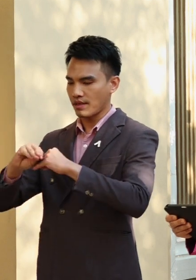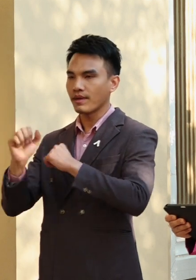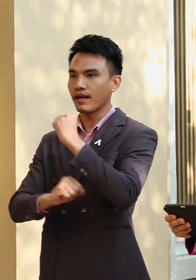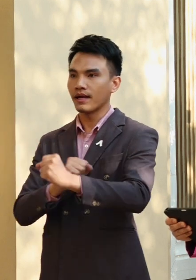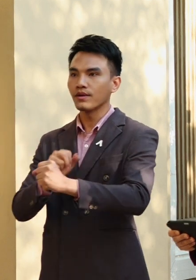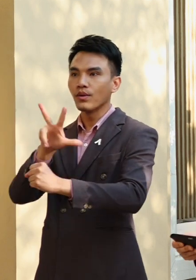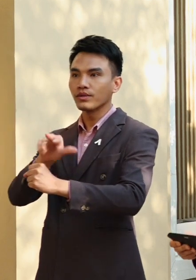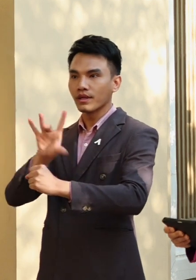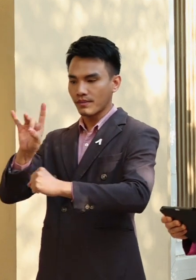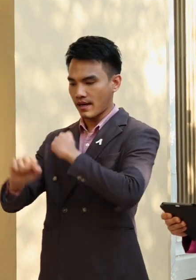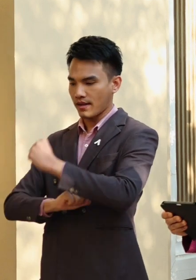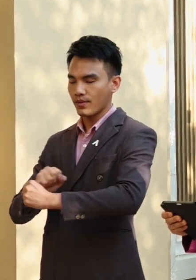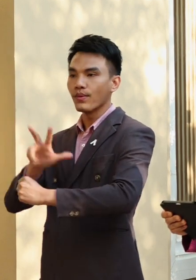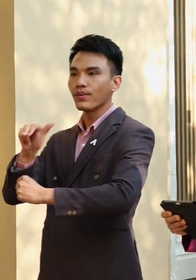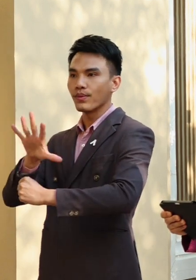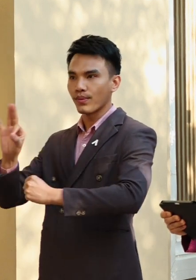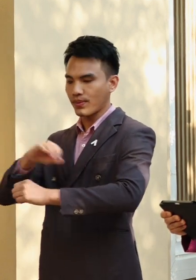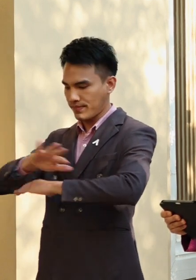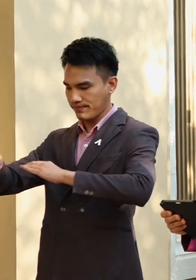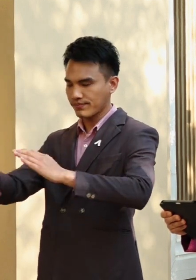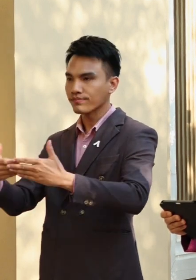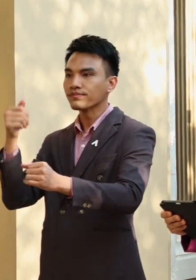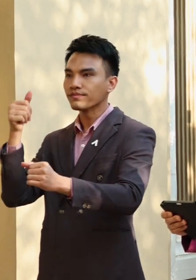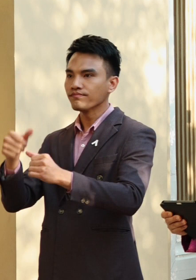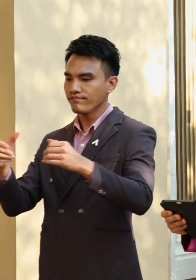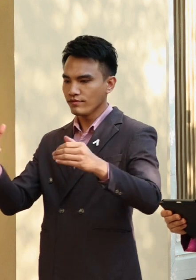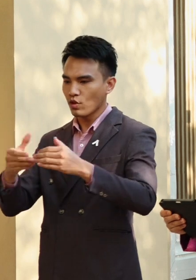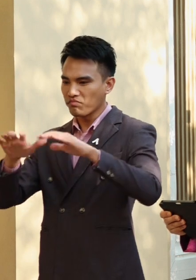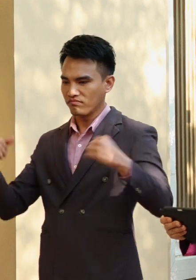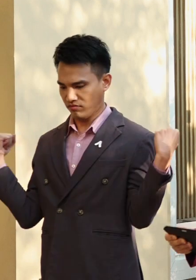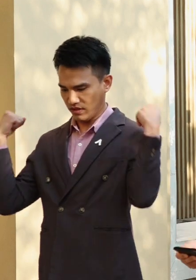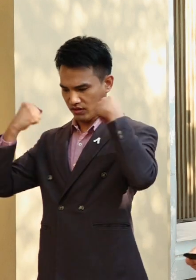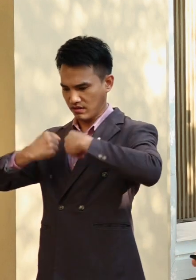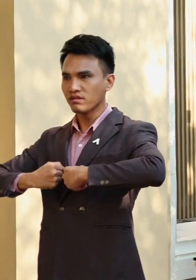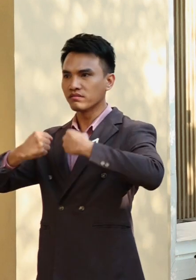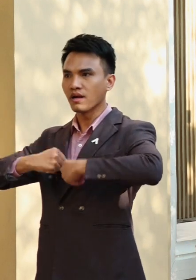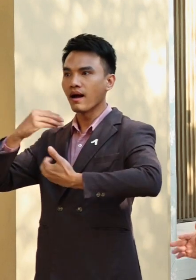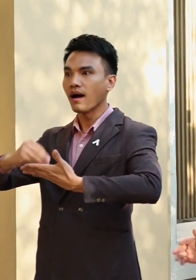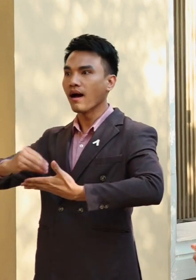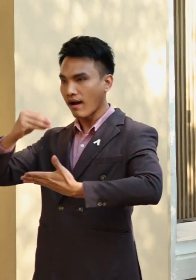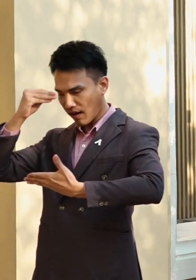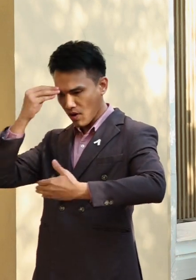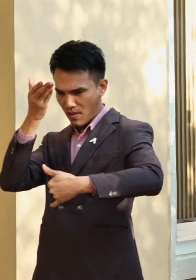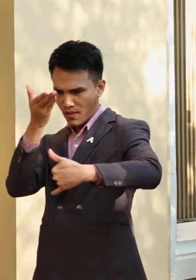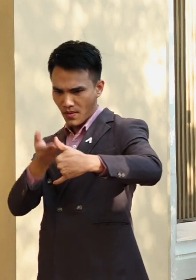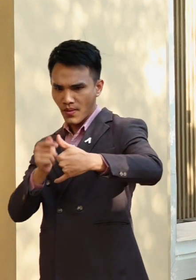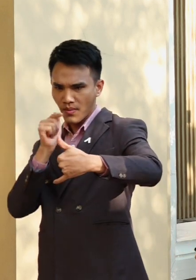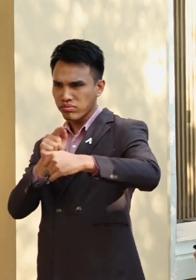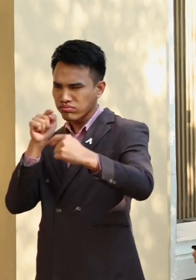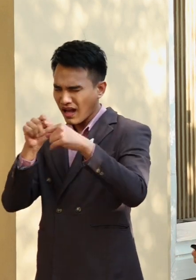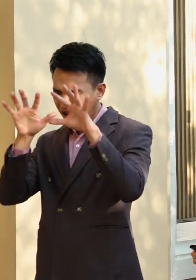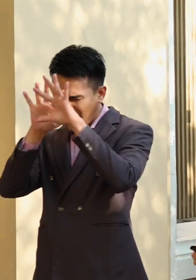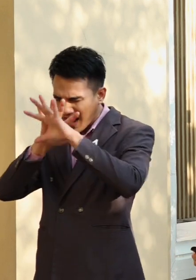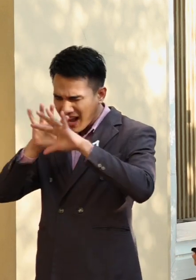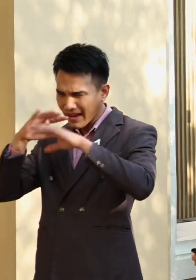ายุ39อยู่ในชุดนักเรียนนักศึกษานะครับแล้วก็มีลักษณะมีเรื่องราวคล้าย